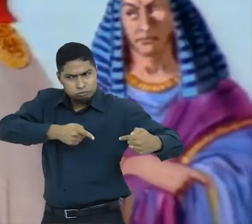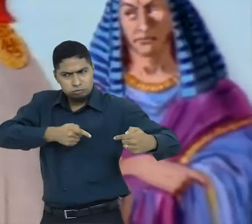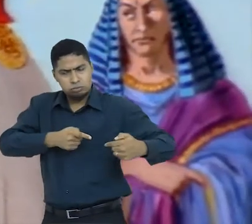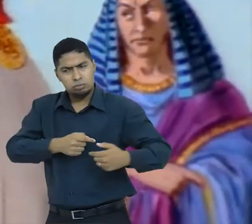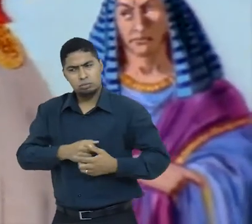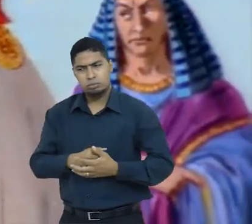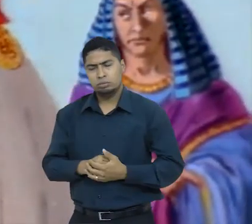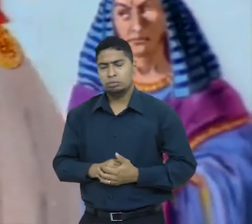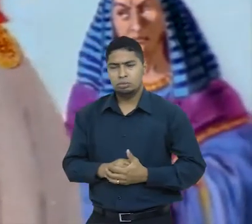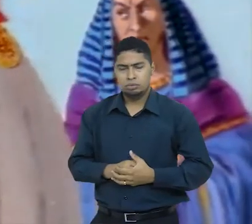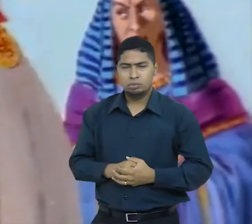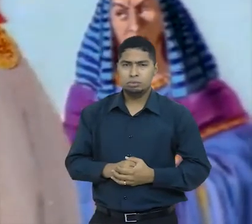nós.